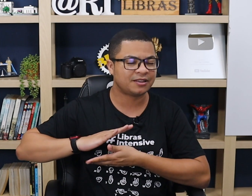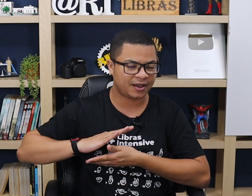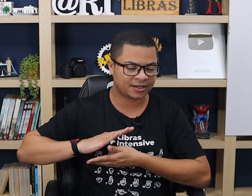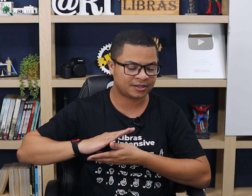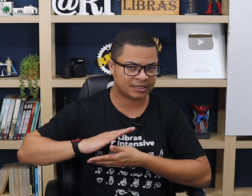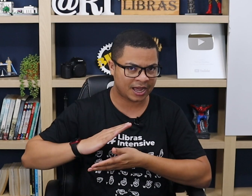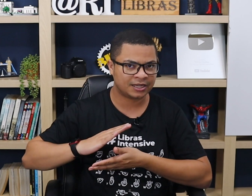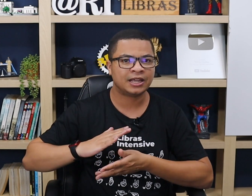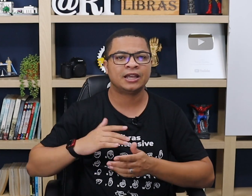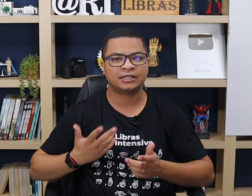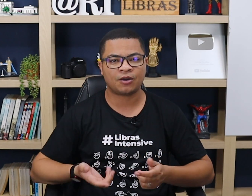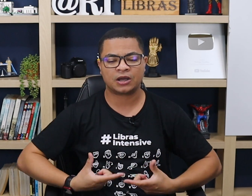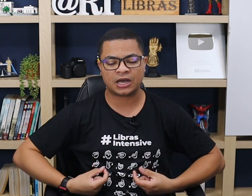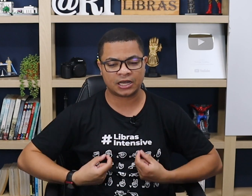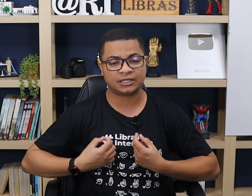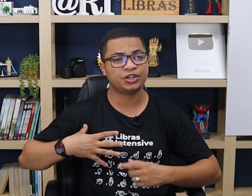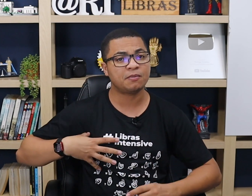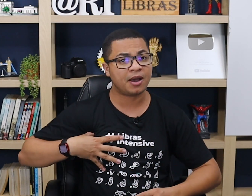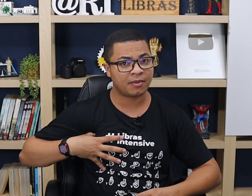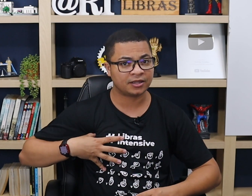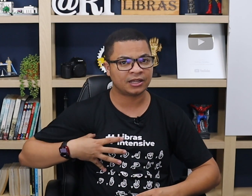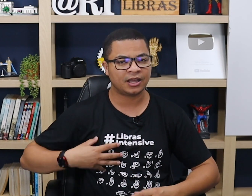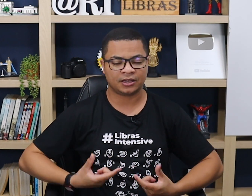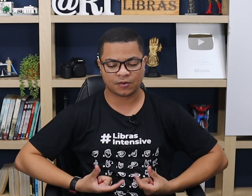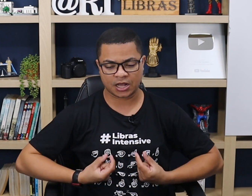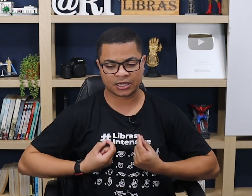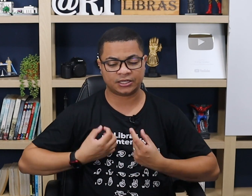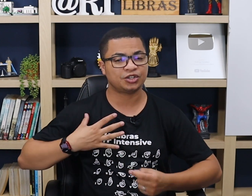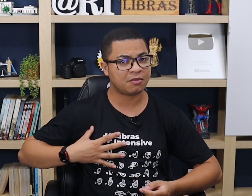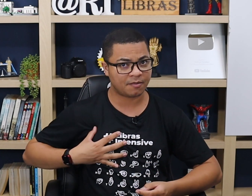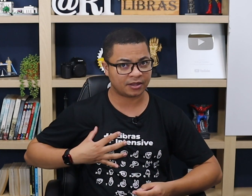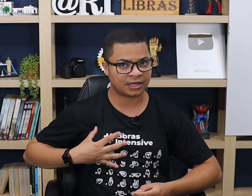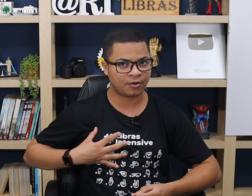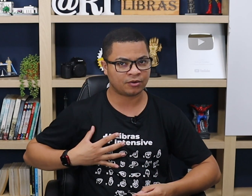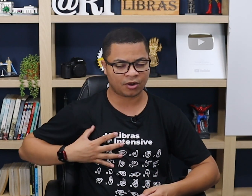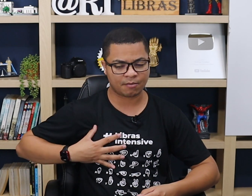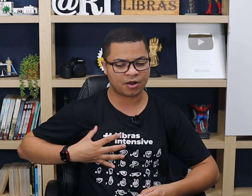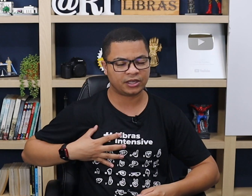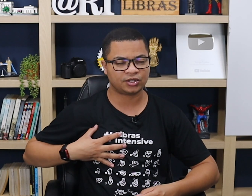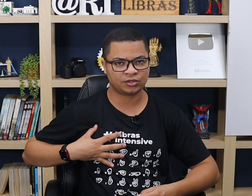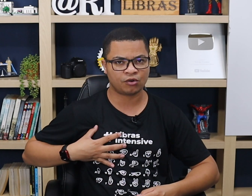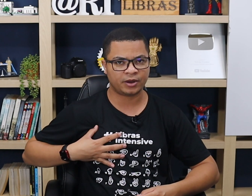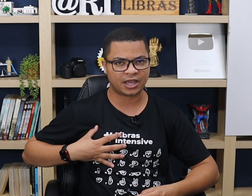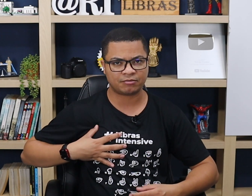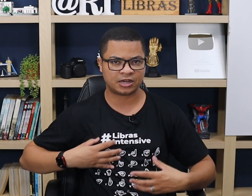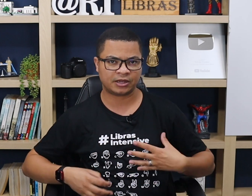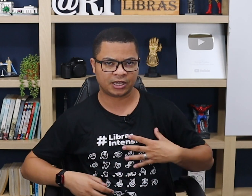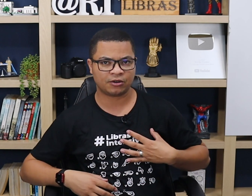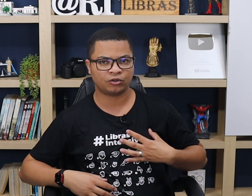que você faz tá então câncer de mama o câncer de mama Tá bom coloca a mão aqui sobre aqui a mama aqui